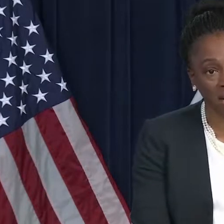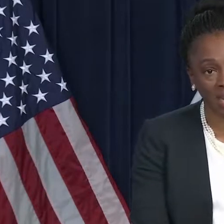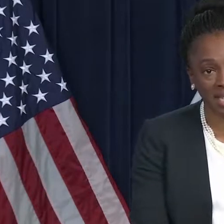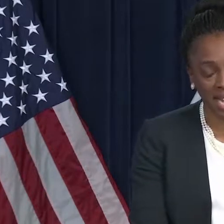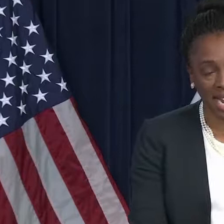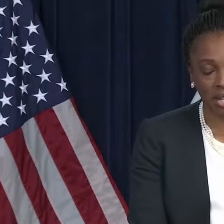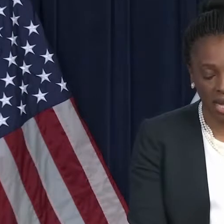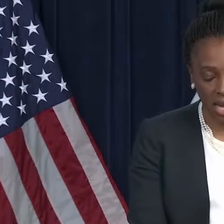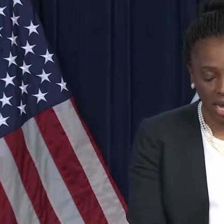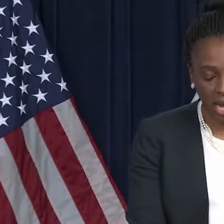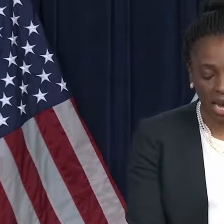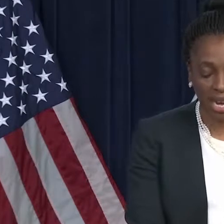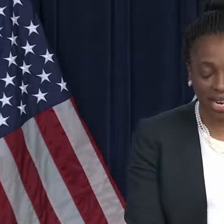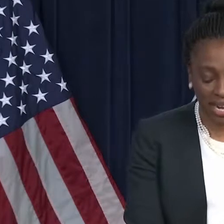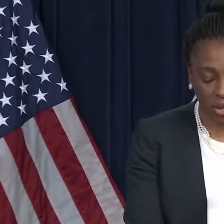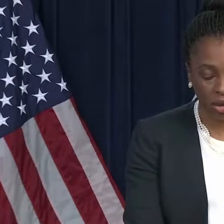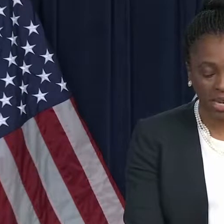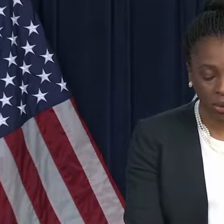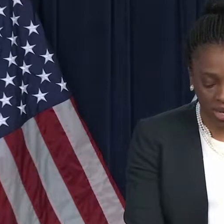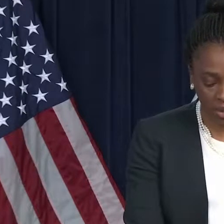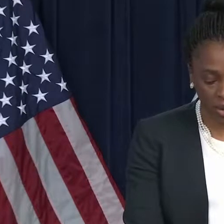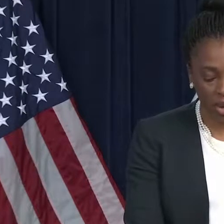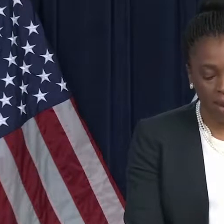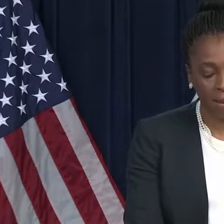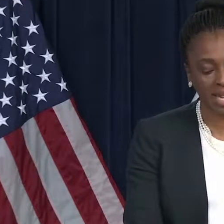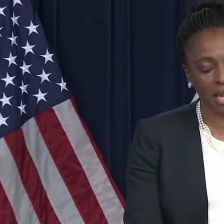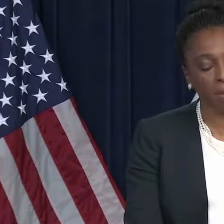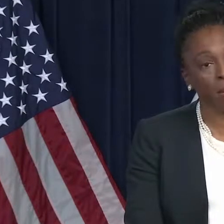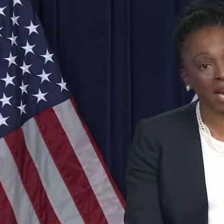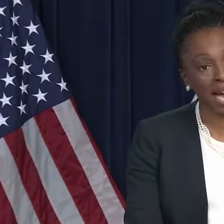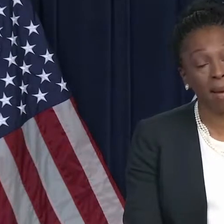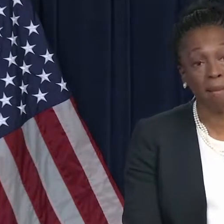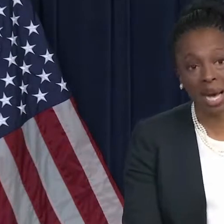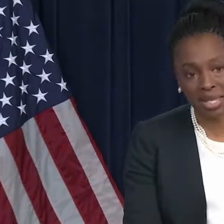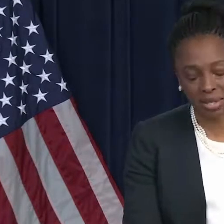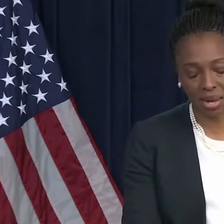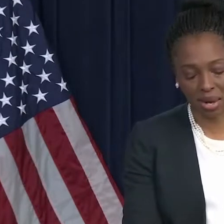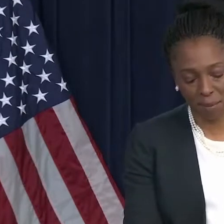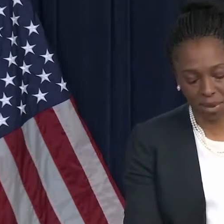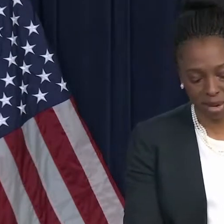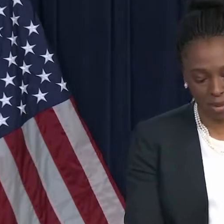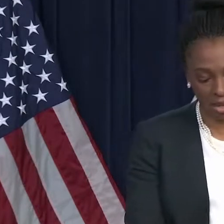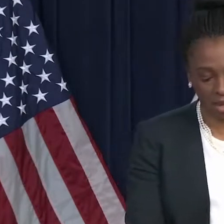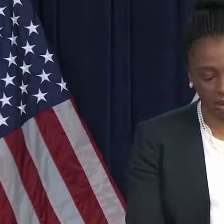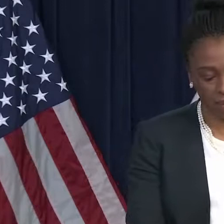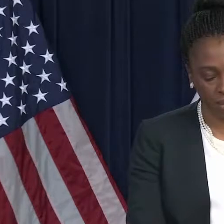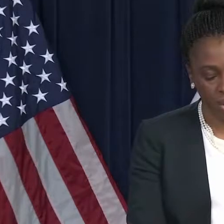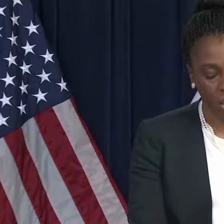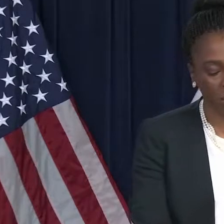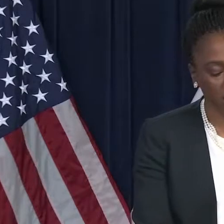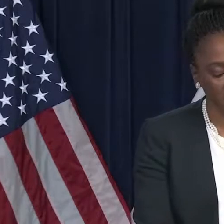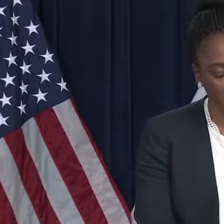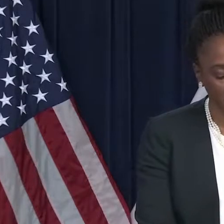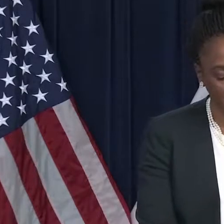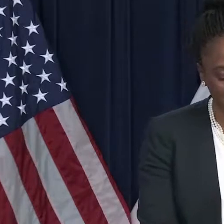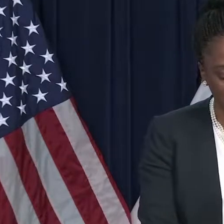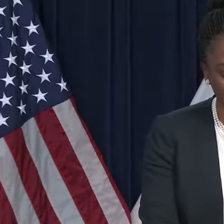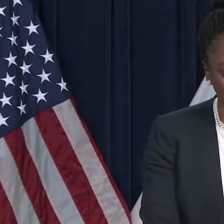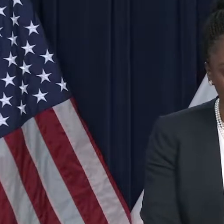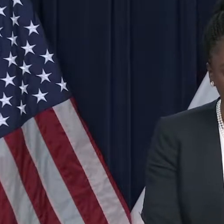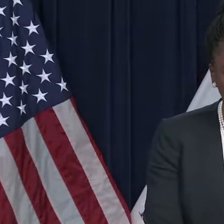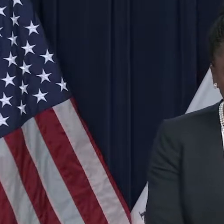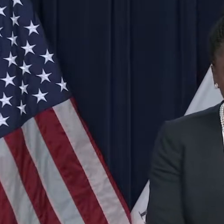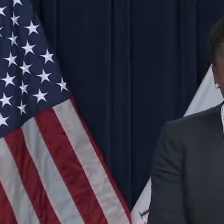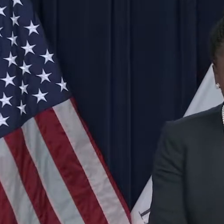por primera vez en la Reino Unido parece propagar más rápidamente. Otra variante